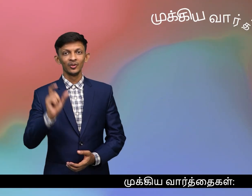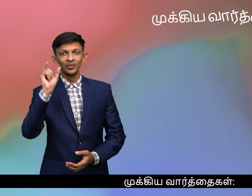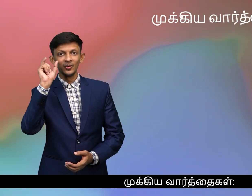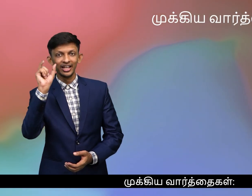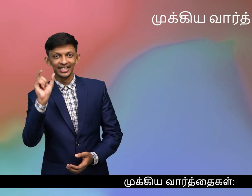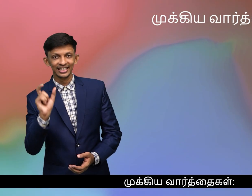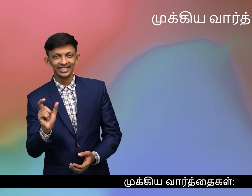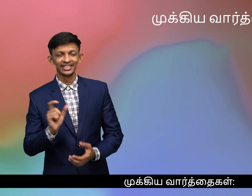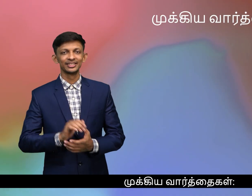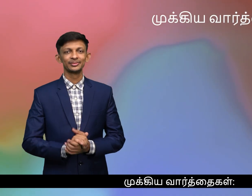முக்கிய வார்த்தைகள்: